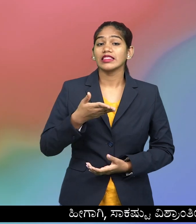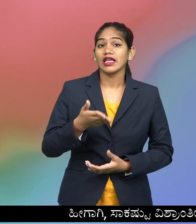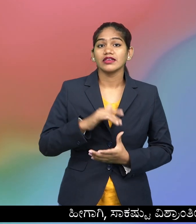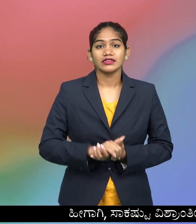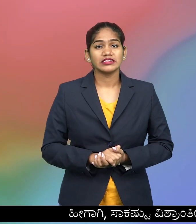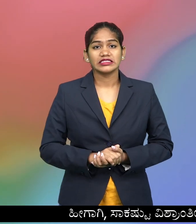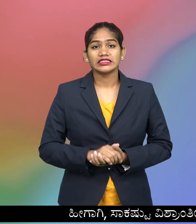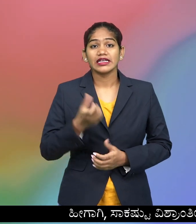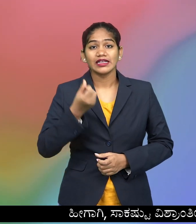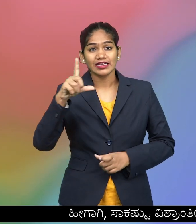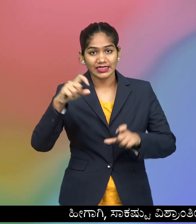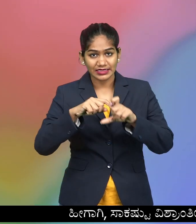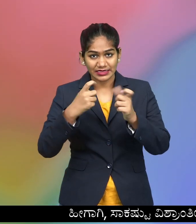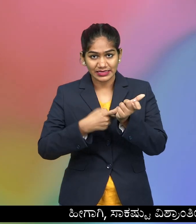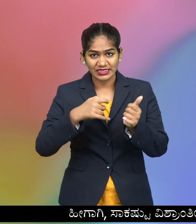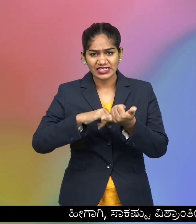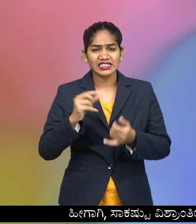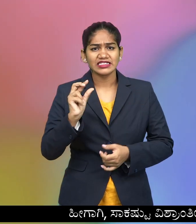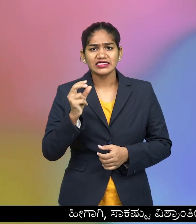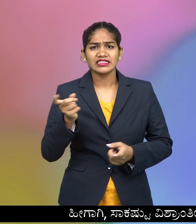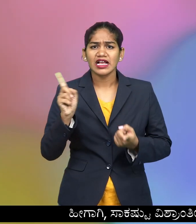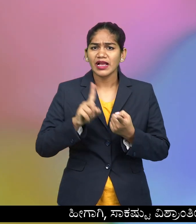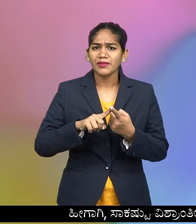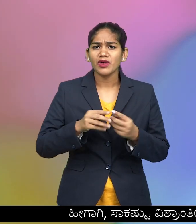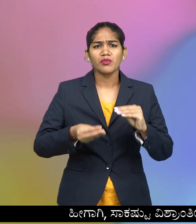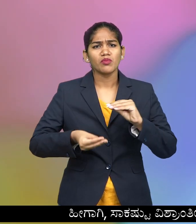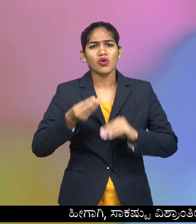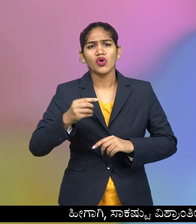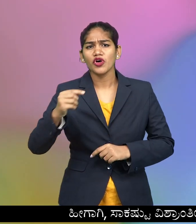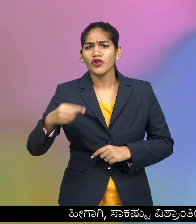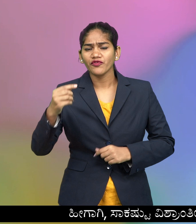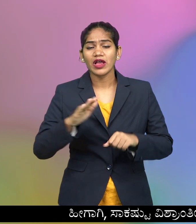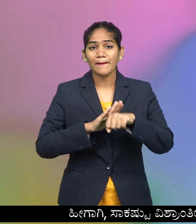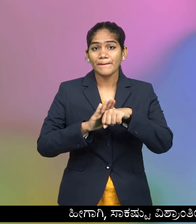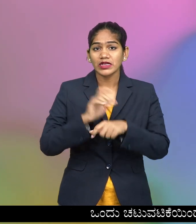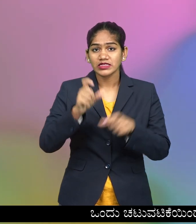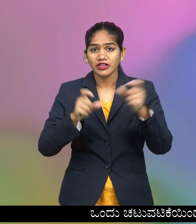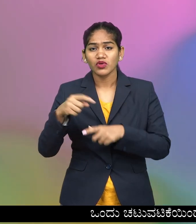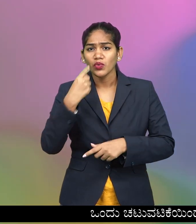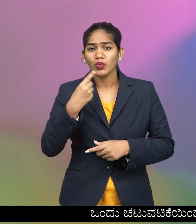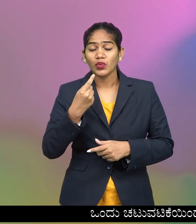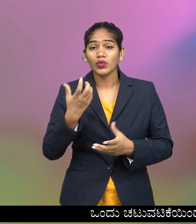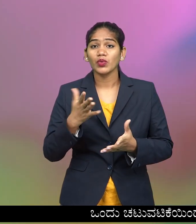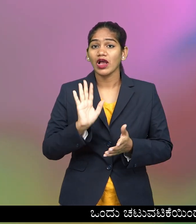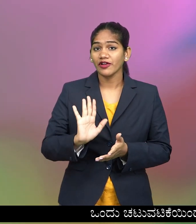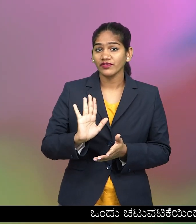ಹೀಗಾಗಿ ಸಾಕಷ್ಟು ವಿಶ್ರಾಂತಿ ಇಲ್ಲದ ಊಟದ ಮೇಲೆ ಆತುರಪಡುವ ಮತ್ತು ಒಂದು ಚಟುವಟಿಕೆಯಿಂದ